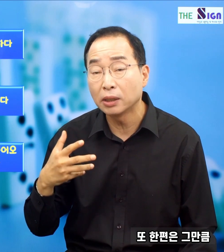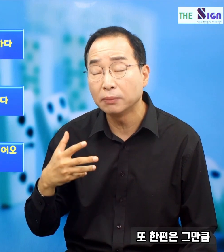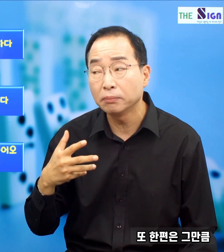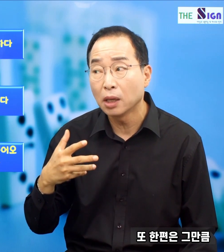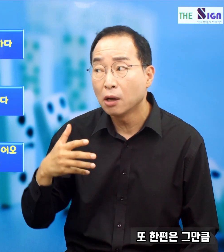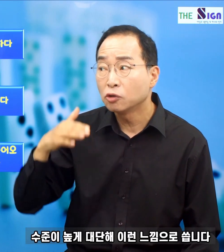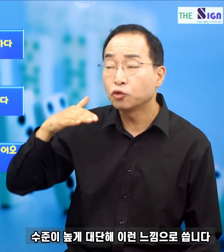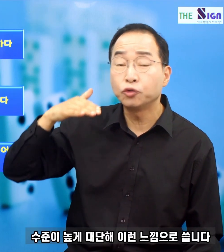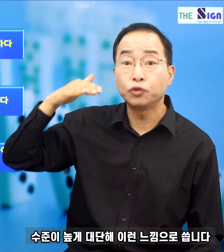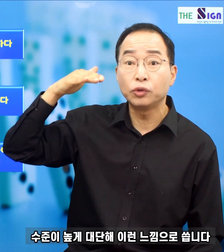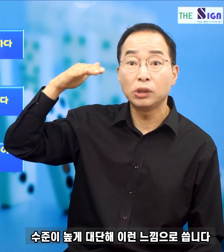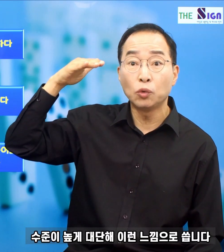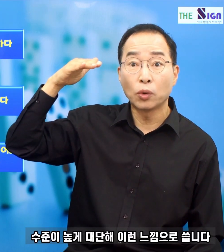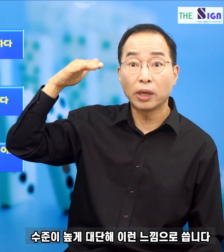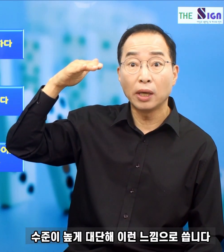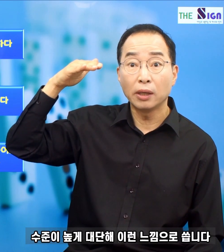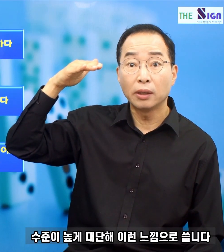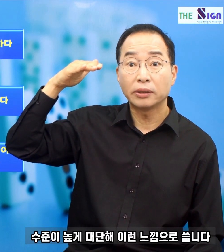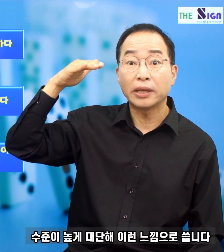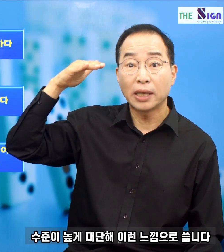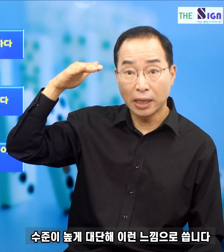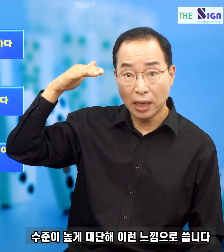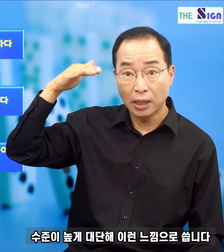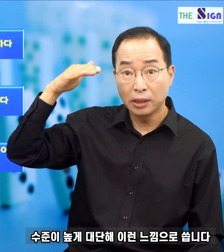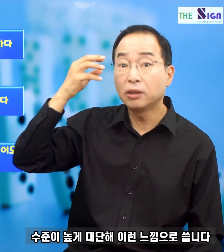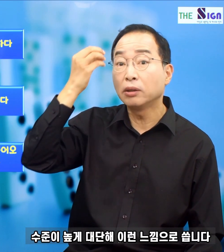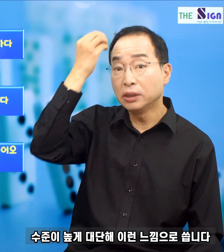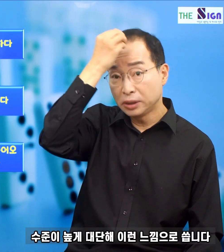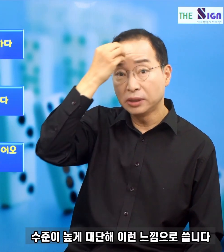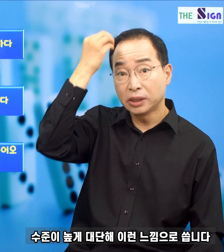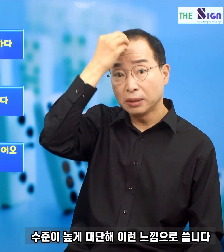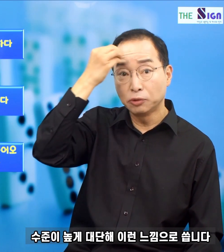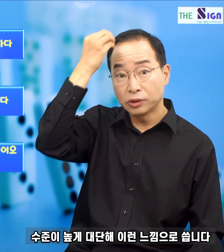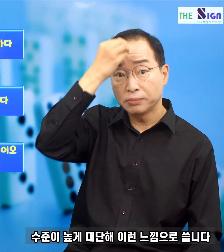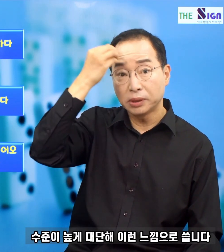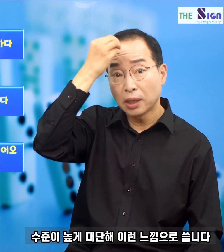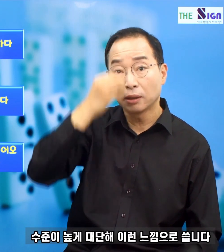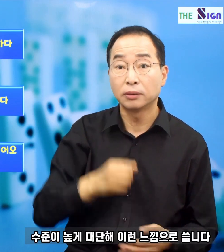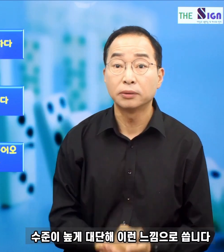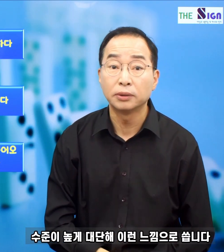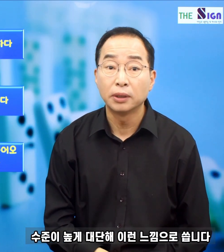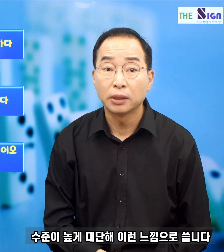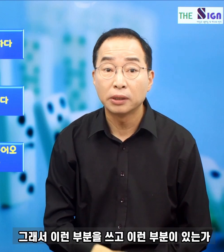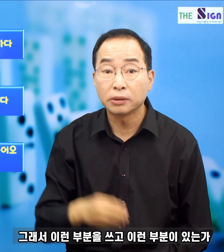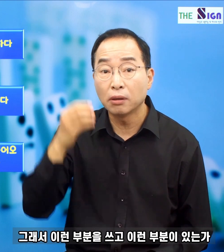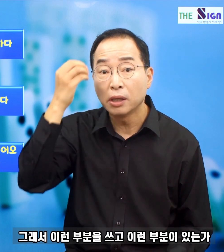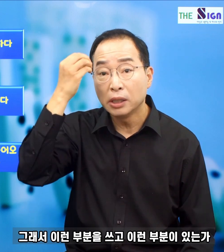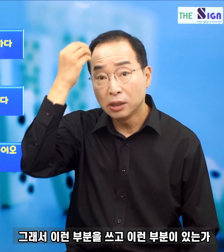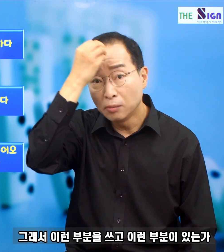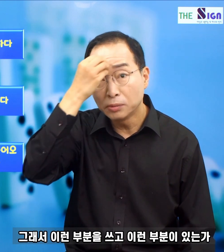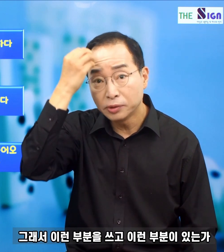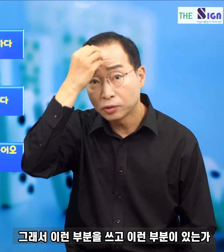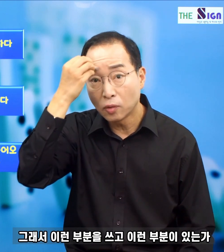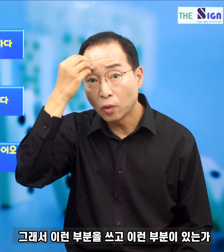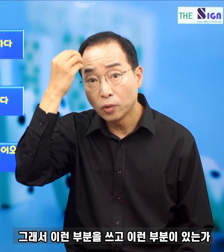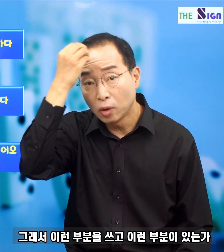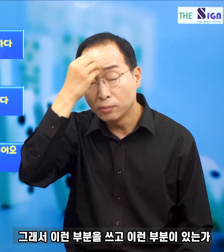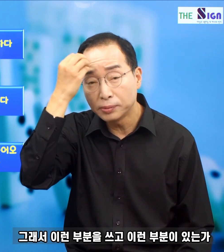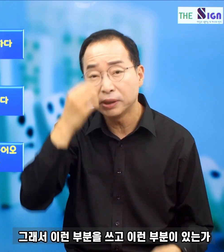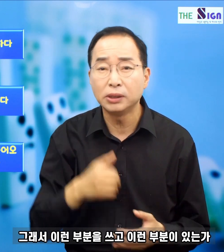그만큼 수준이 높게 대단해 이런 느낌으로 씁니다. 그래서 이런 부분을 쓰고 이런 부분이